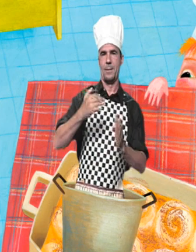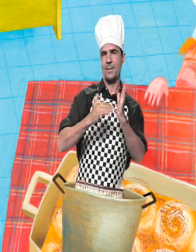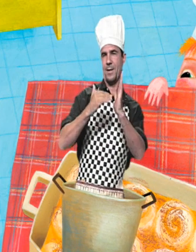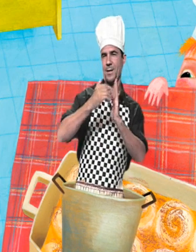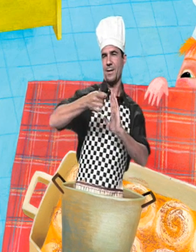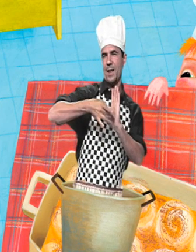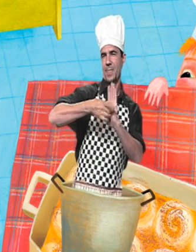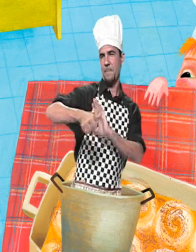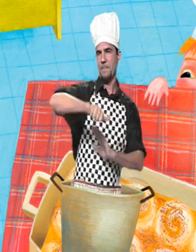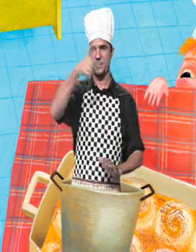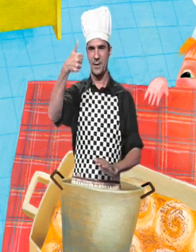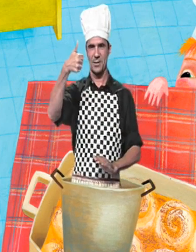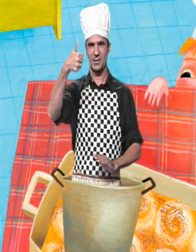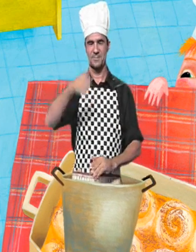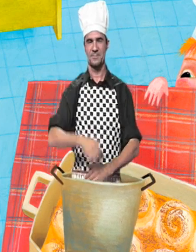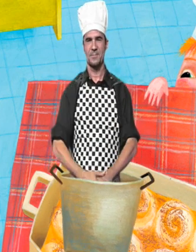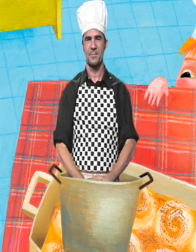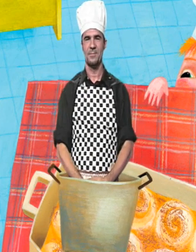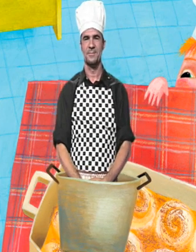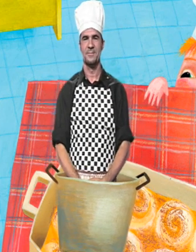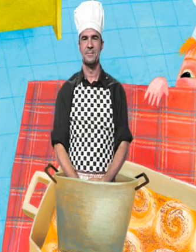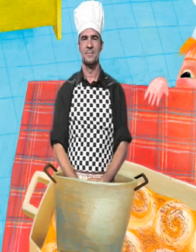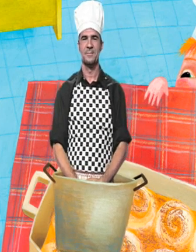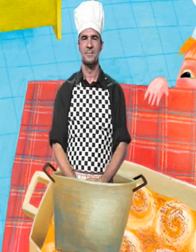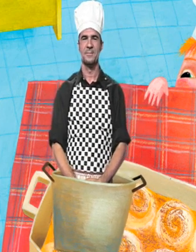Per tant, ja tenia la primera qualitat.